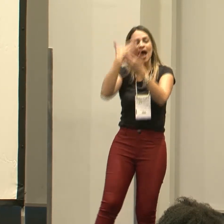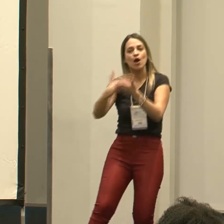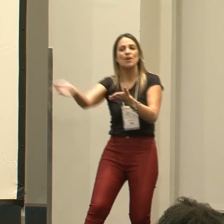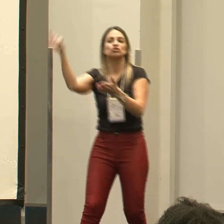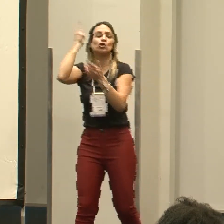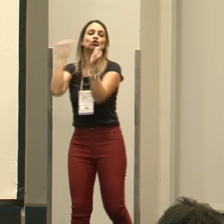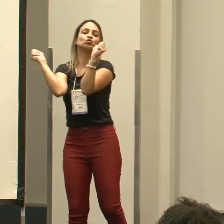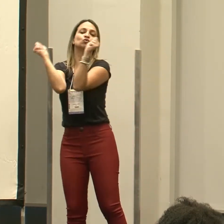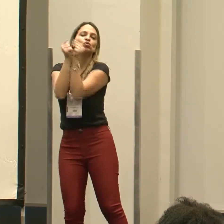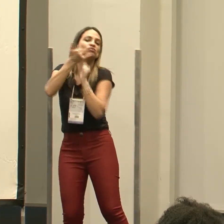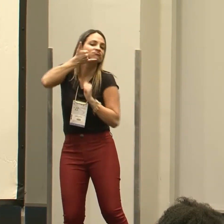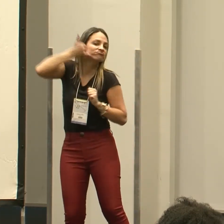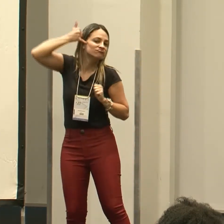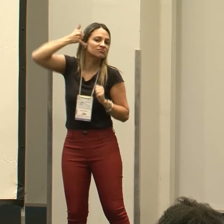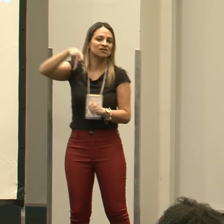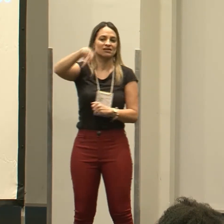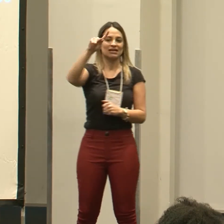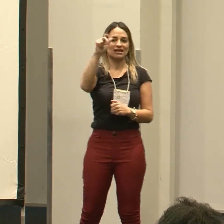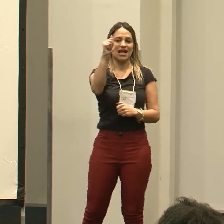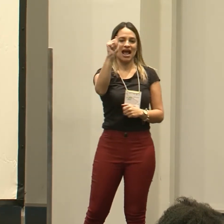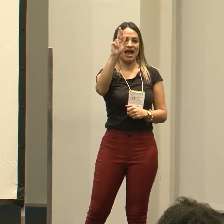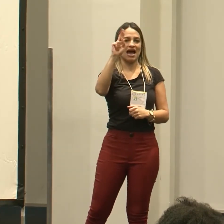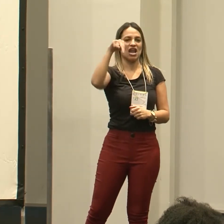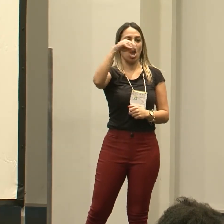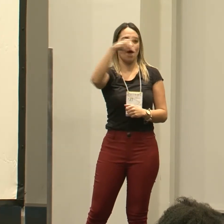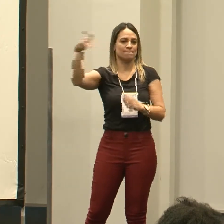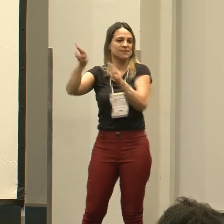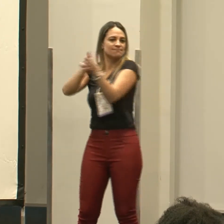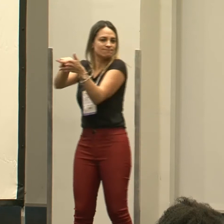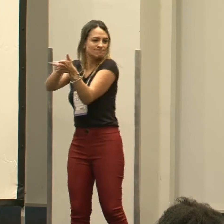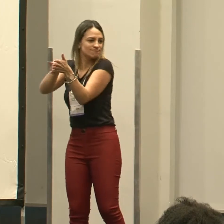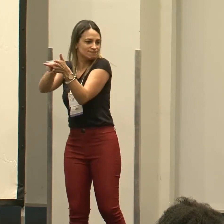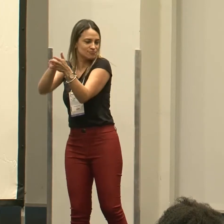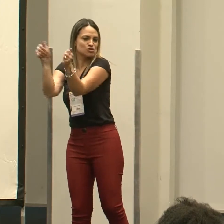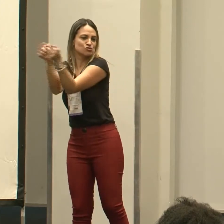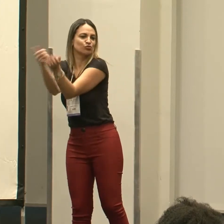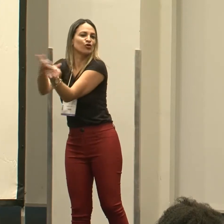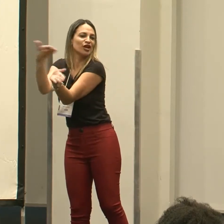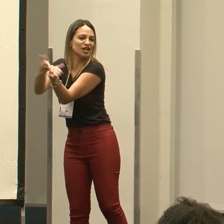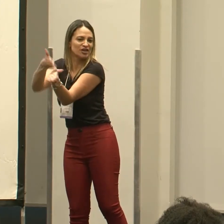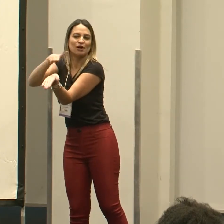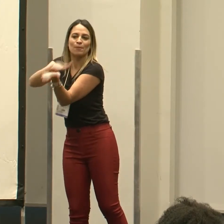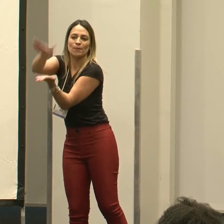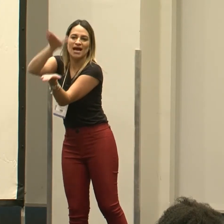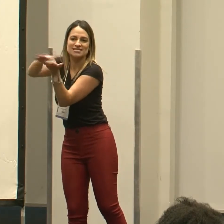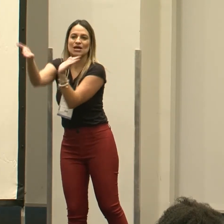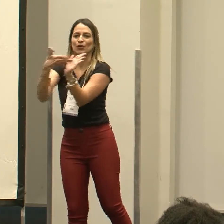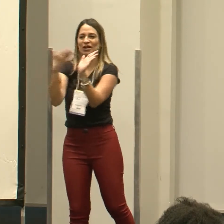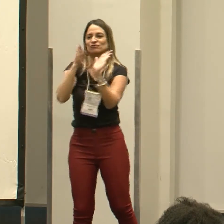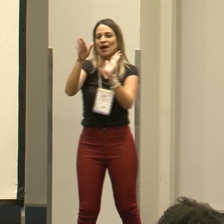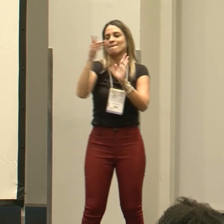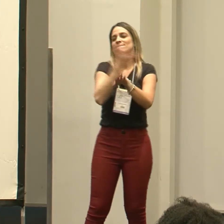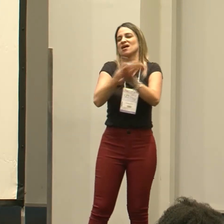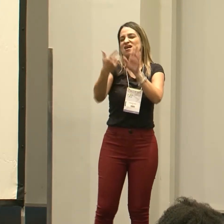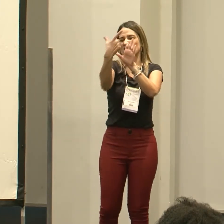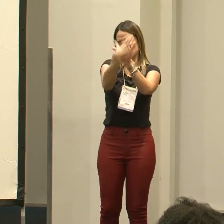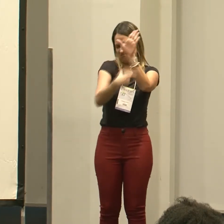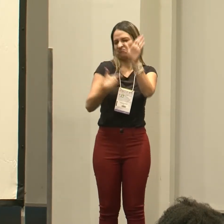polos, estudaram. Então, Ronice e Lodenier Carnop publicaram o livro,